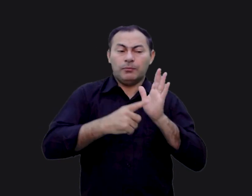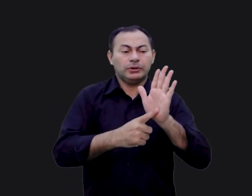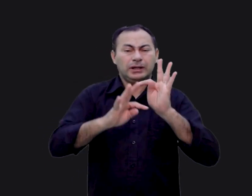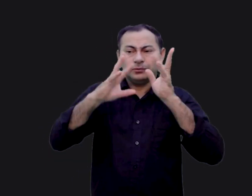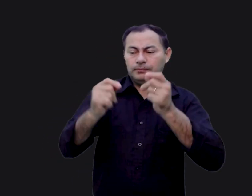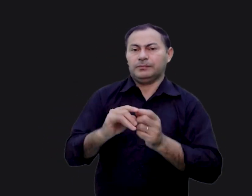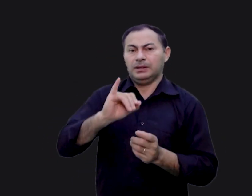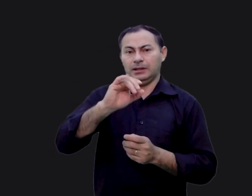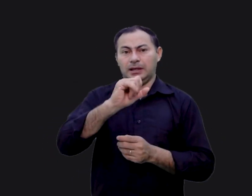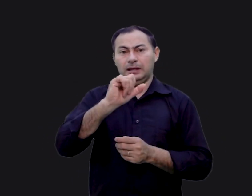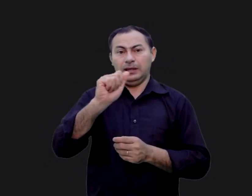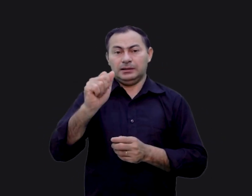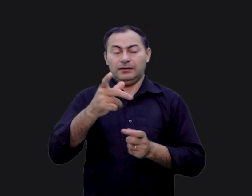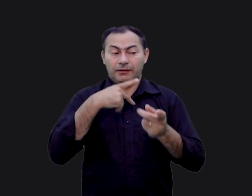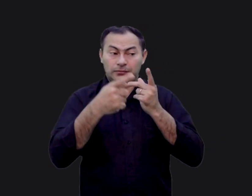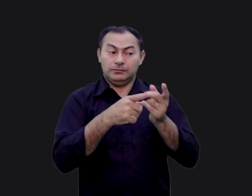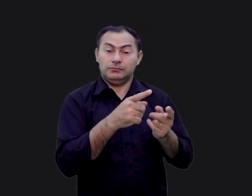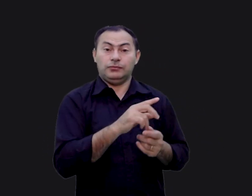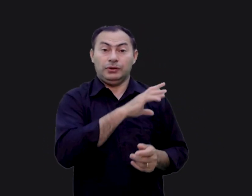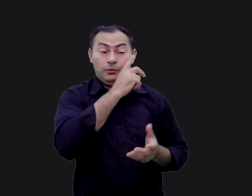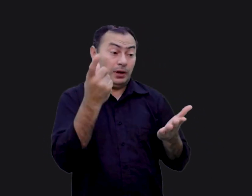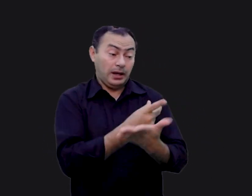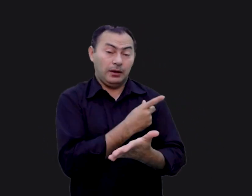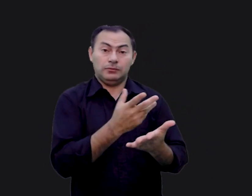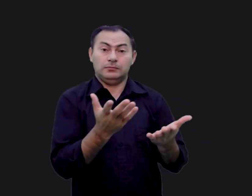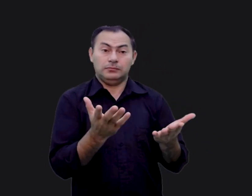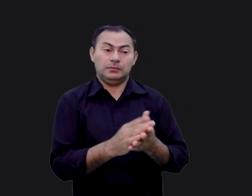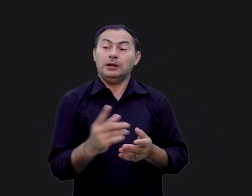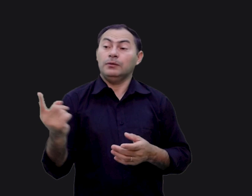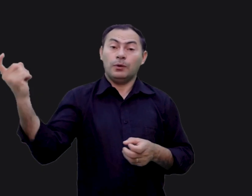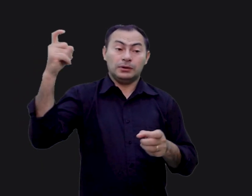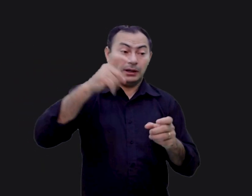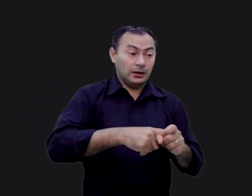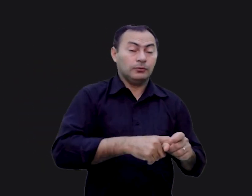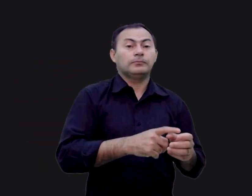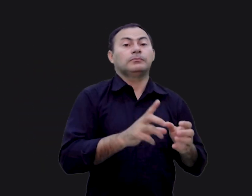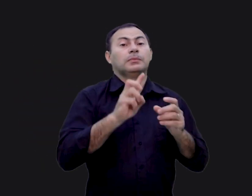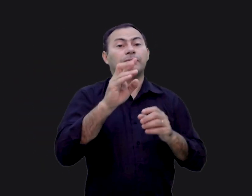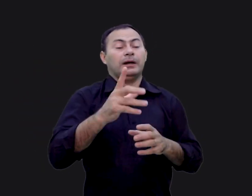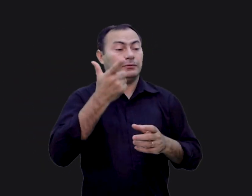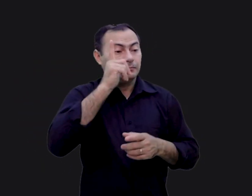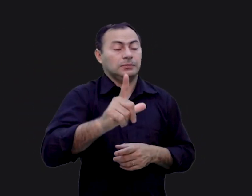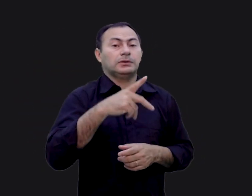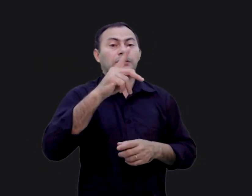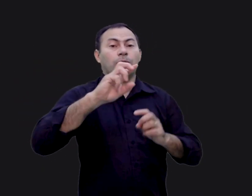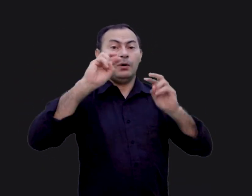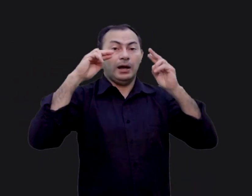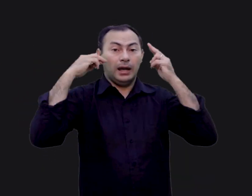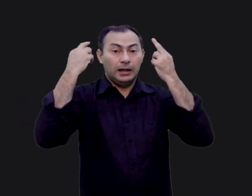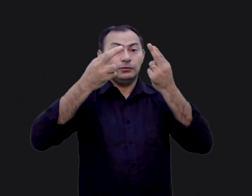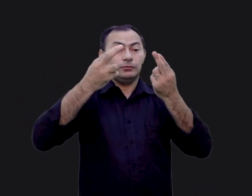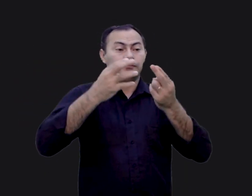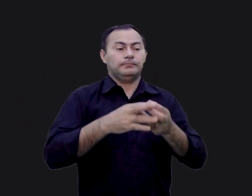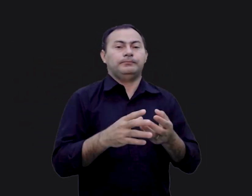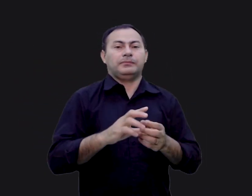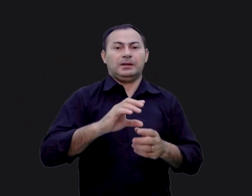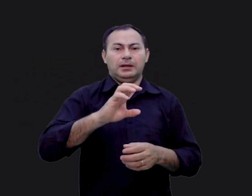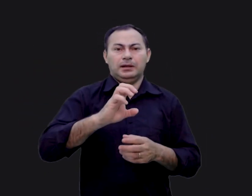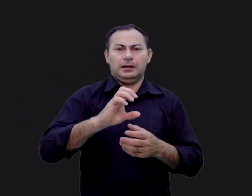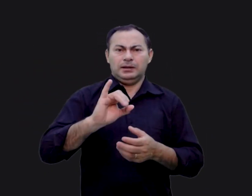eles. Então Isaías disse: "Isso foi um erro. Eles voltarão e vão conquistar o seu reino."